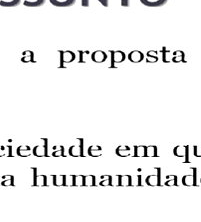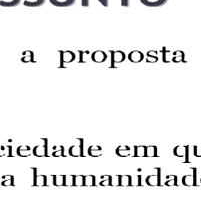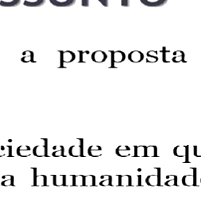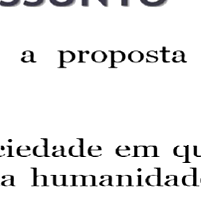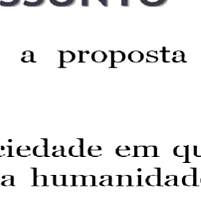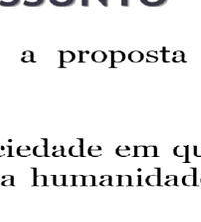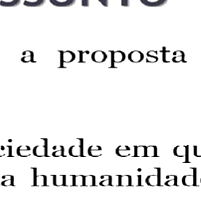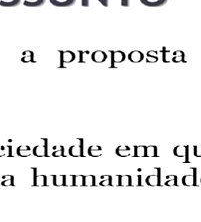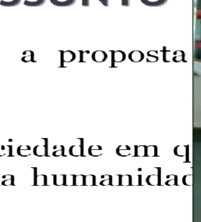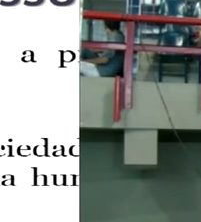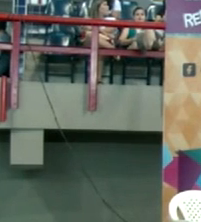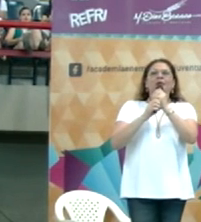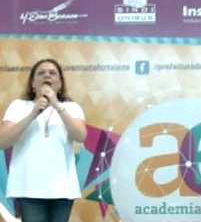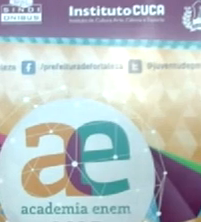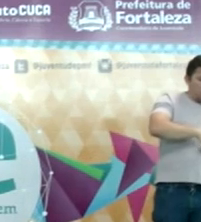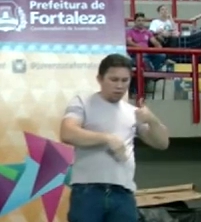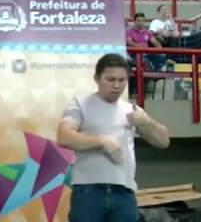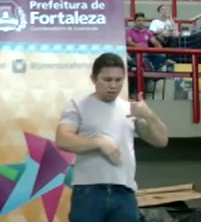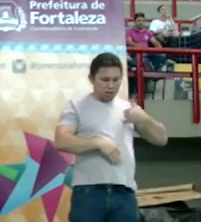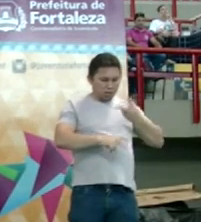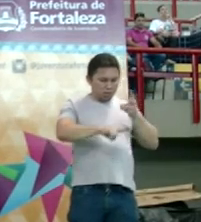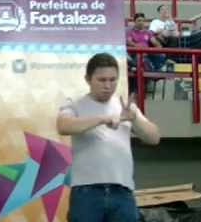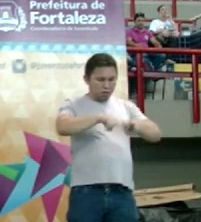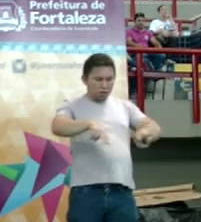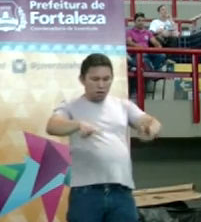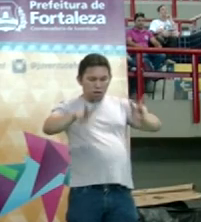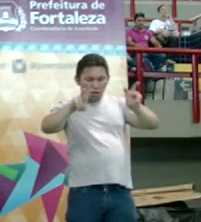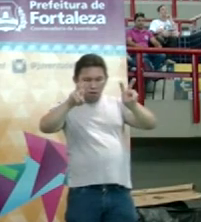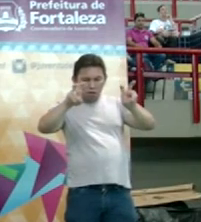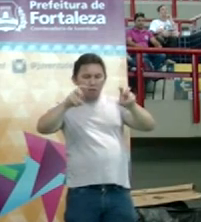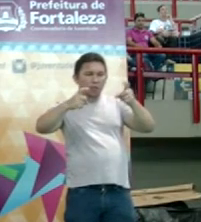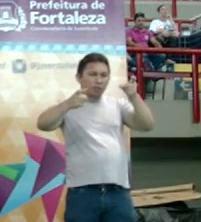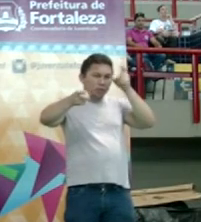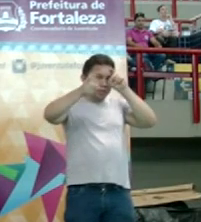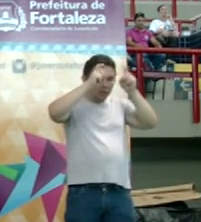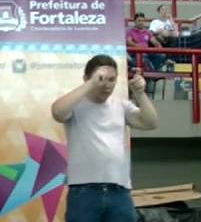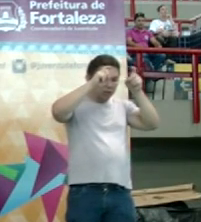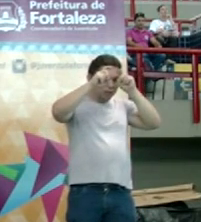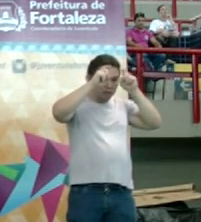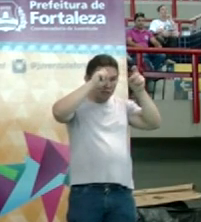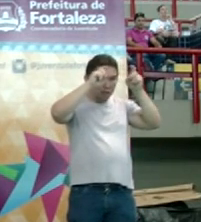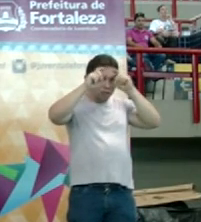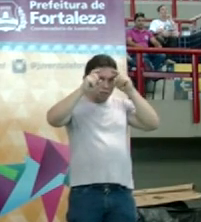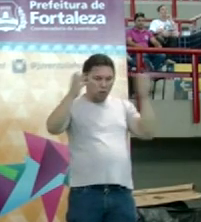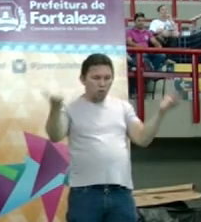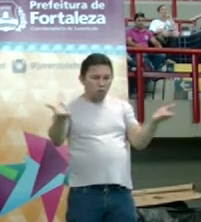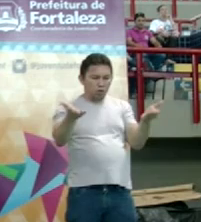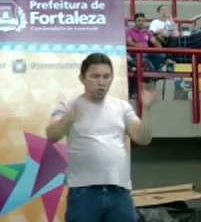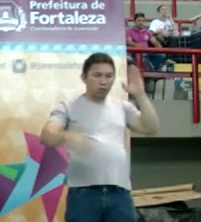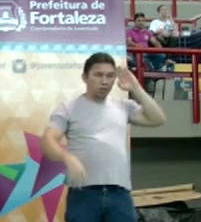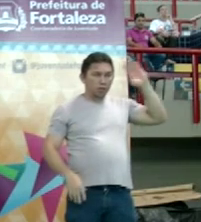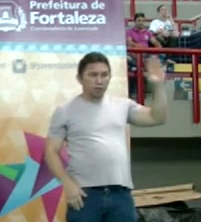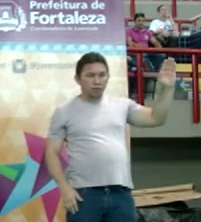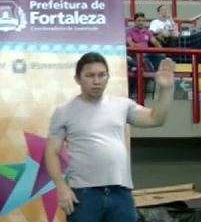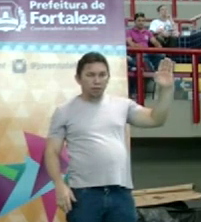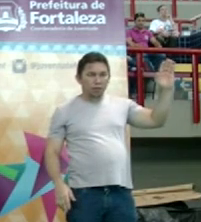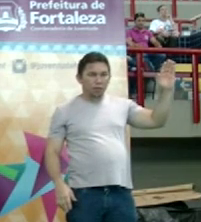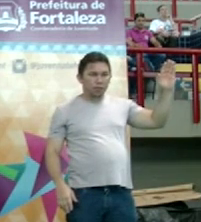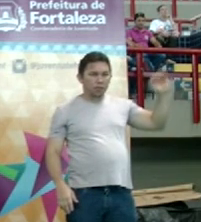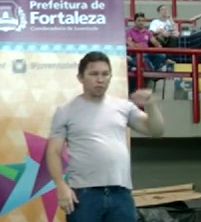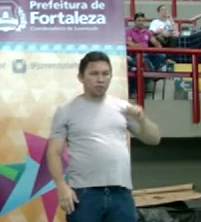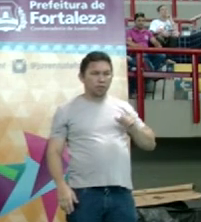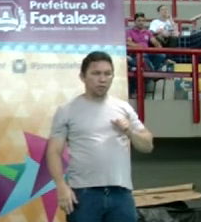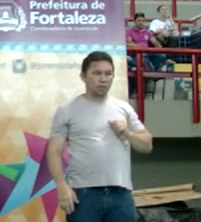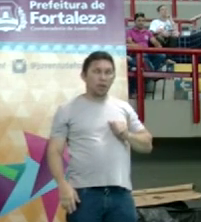a maioridade penal no Brasil é um assunto bastante discutido no momento atual. Não